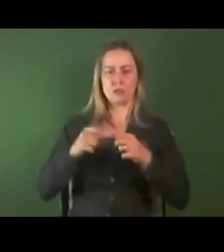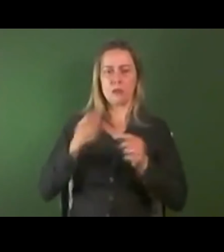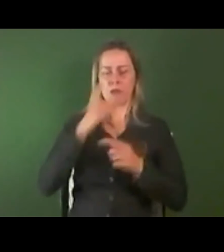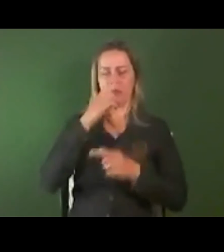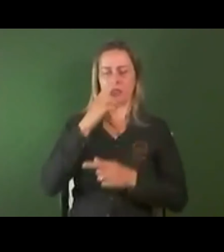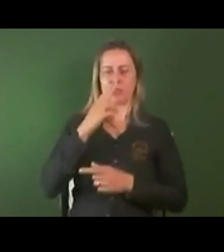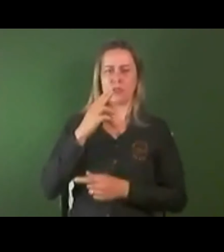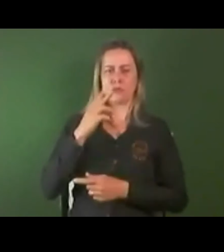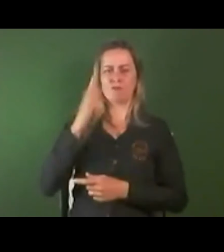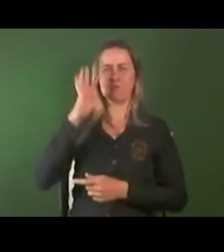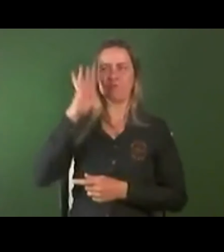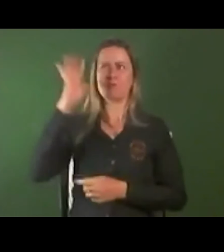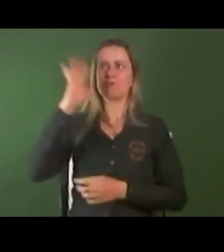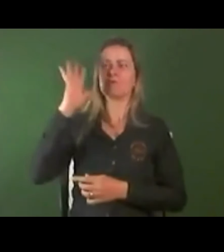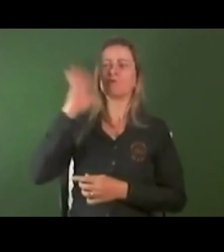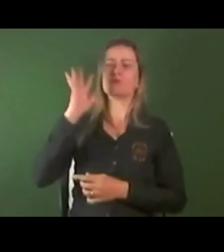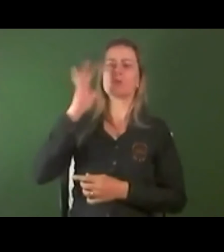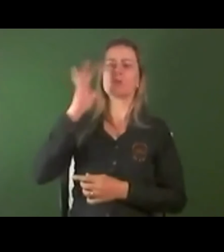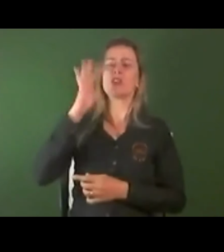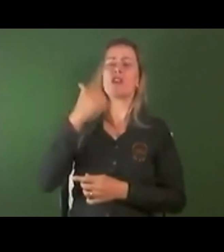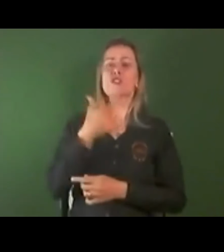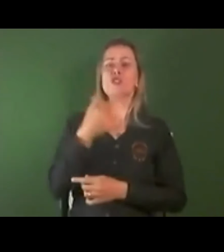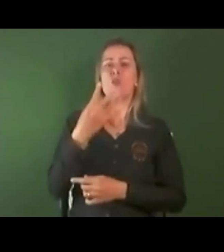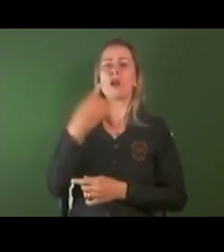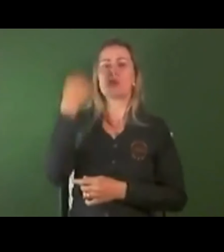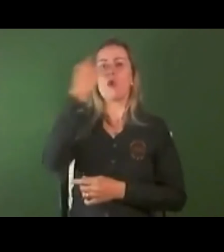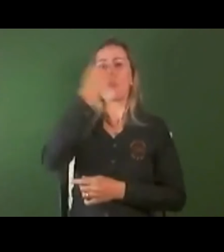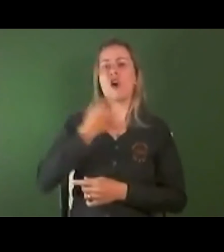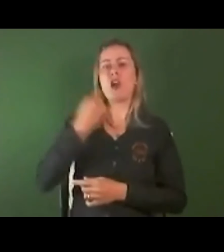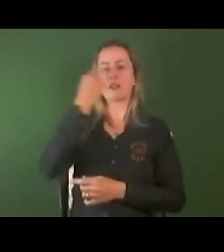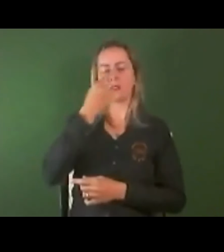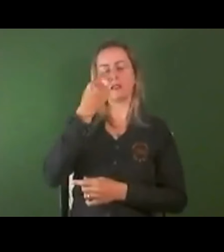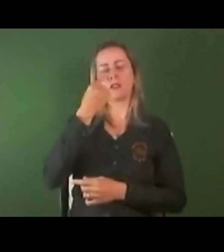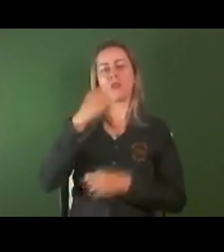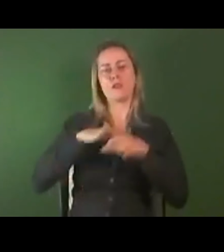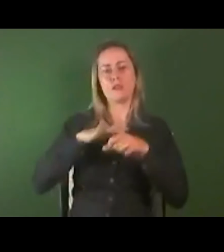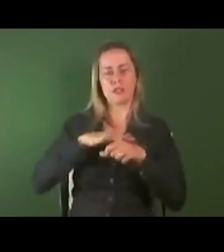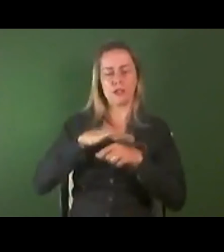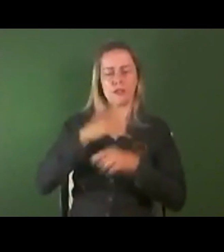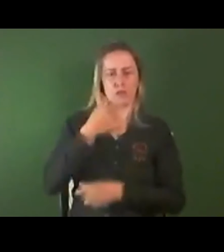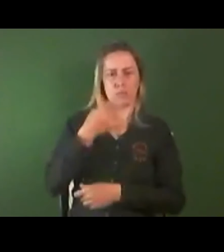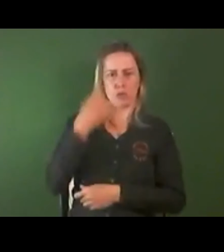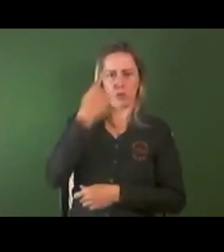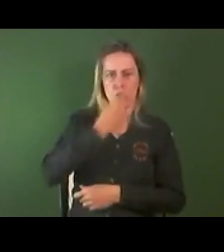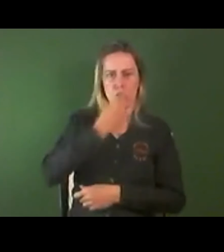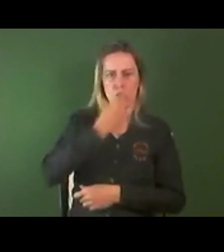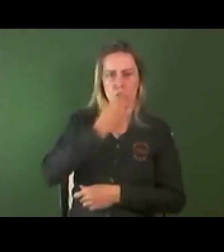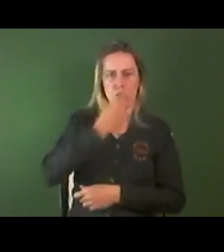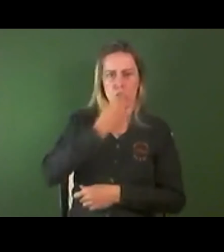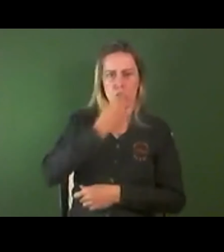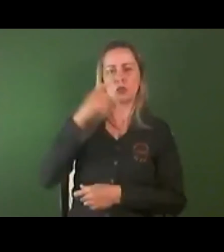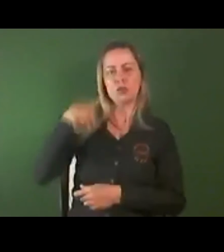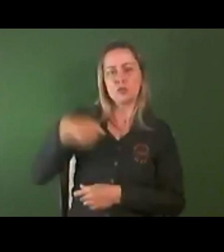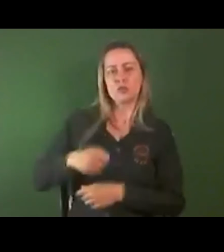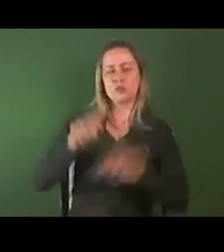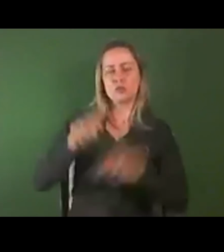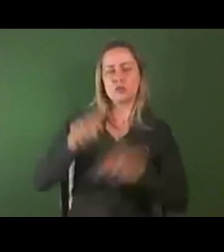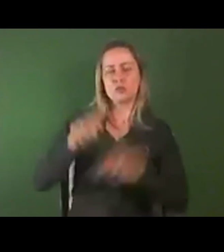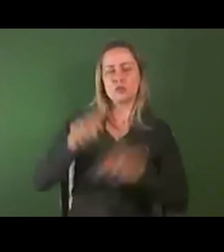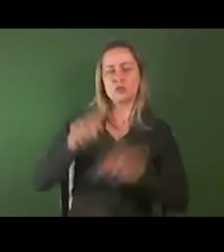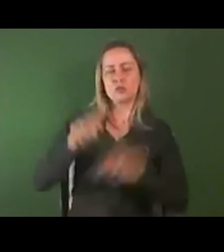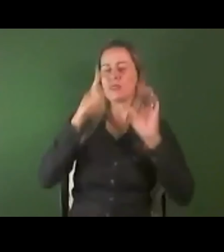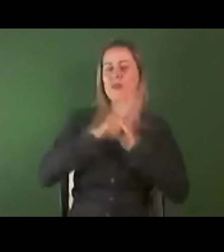Eles ficam conversando durante mais de 24 horas. E nessa conversa de 24 horas, eles ficam falando das crises que eles estão